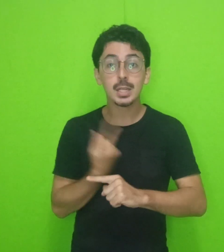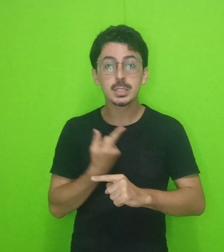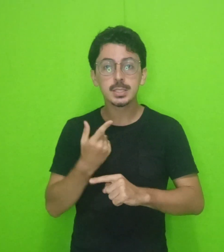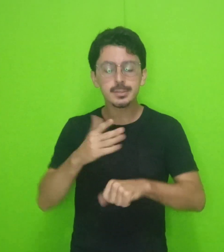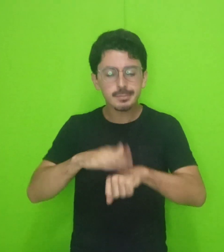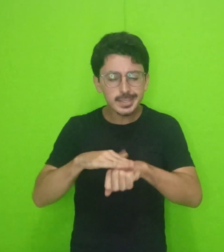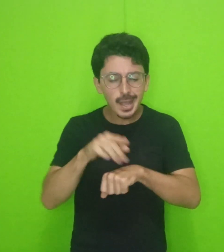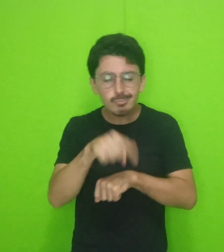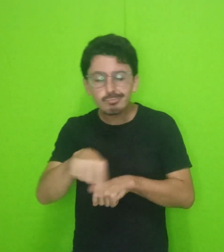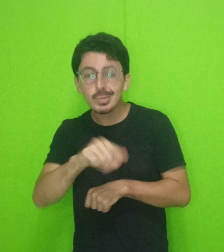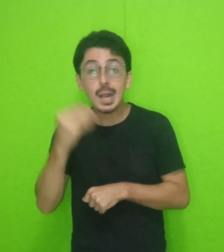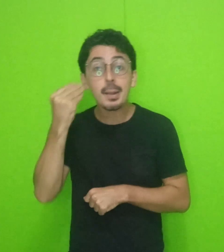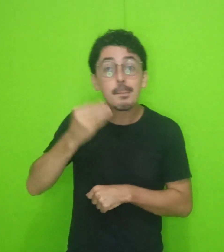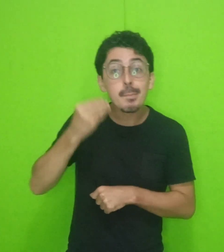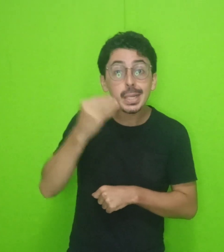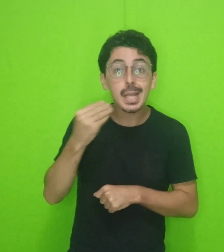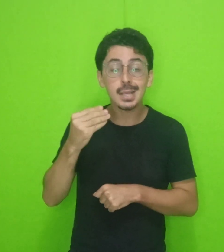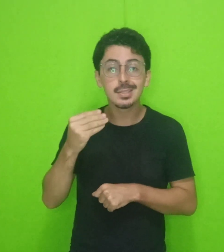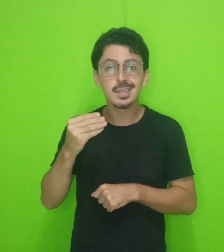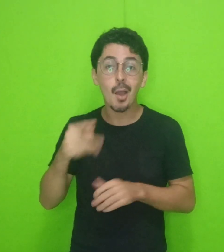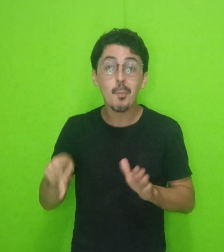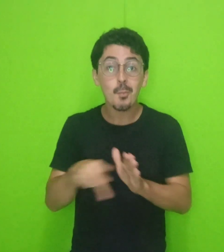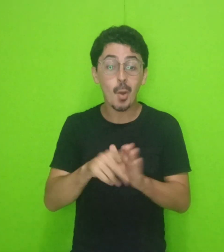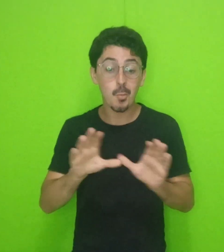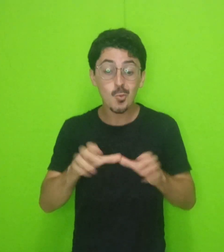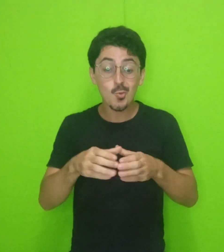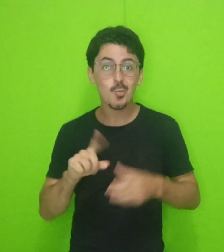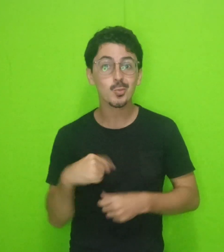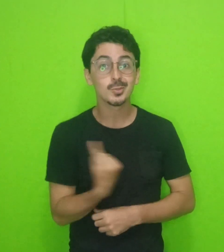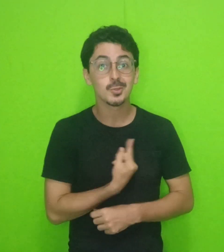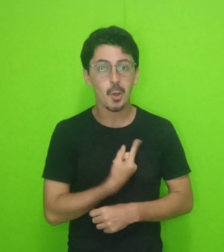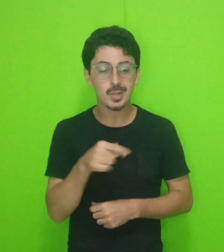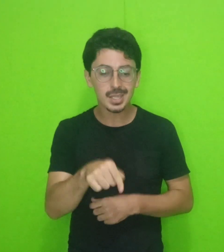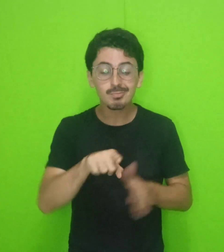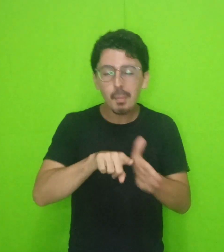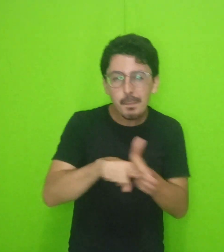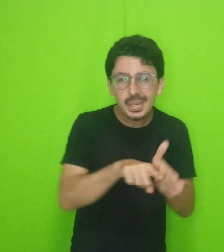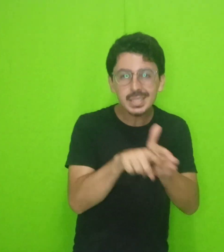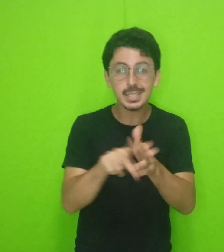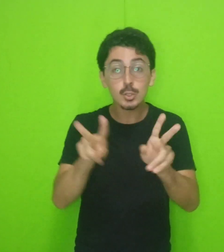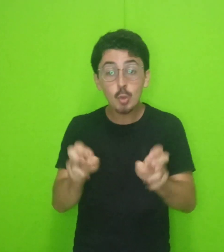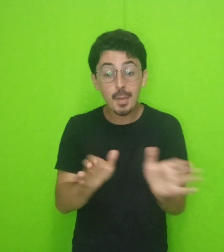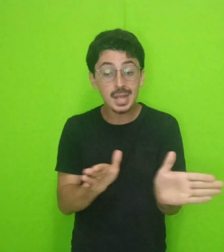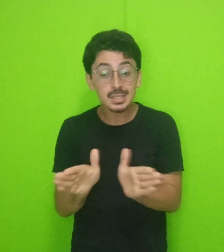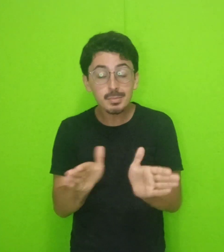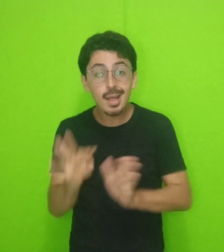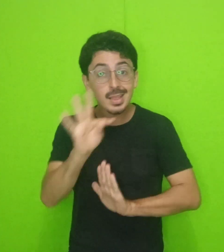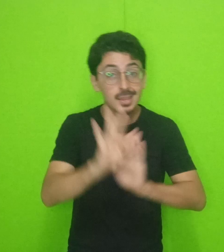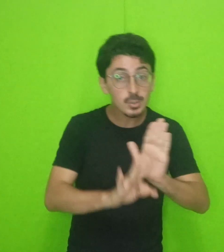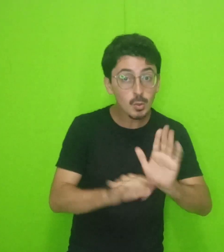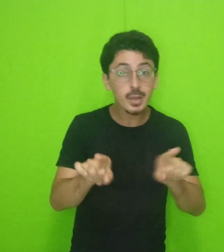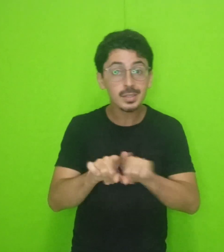todas do nosso grupo de pesquisa em acessibilidade textual e